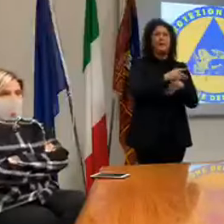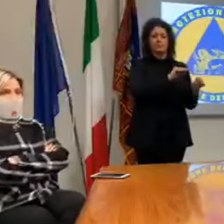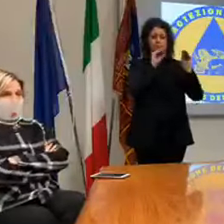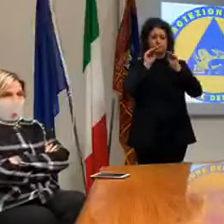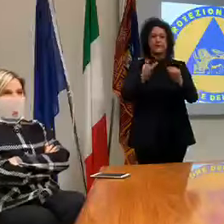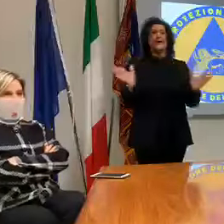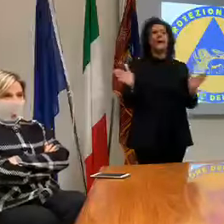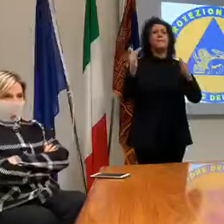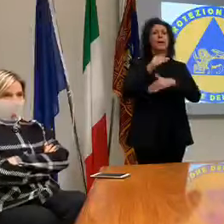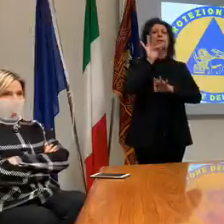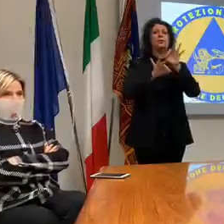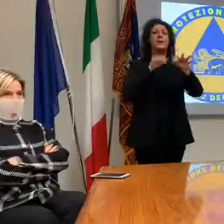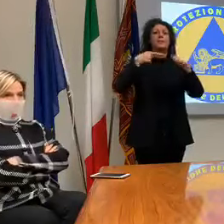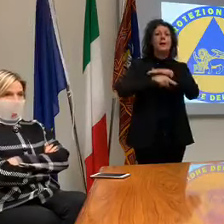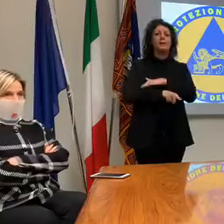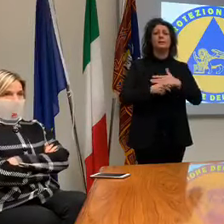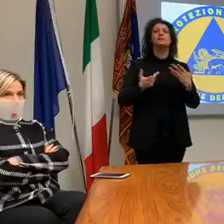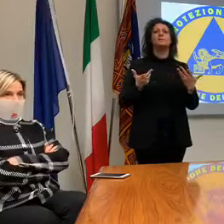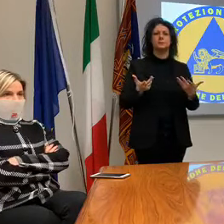questo siamo sul pezzo.